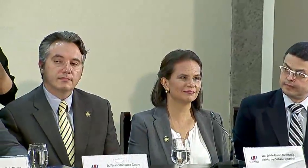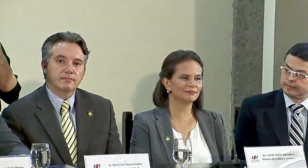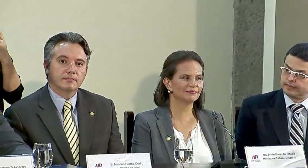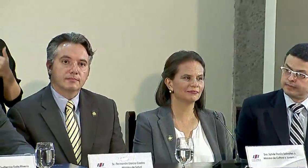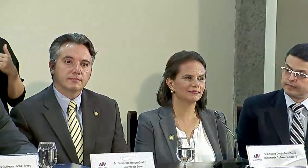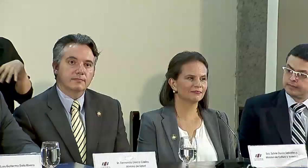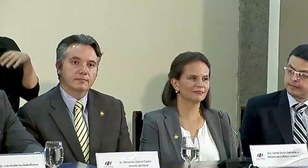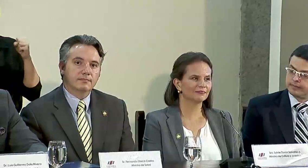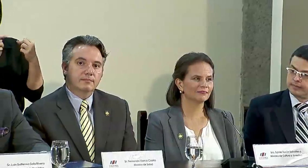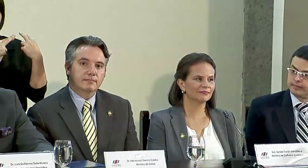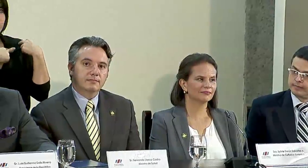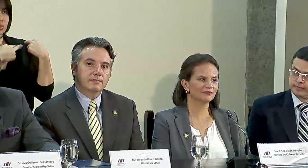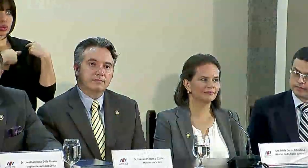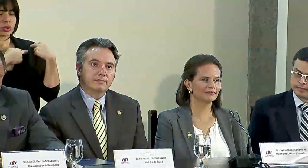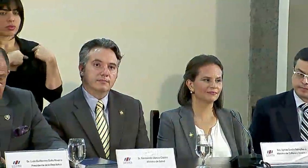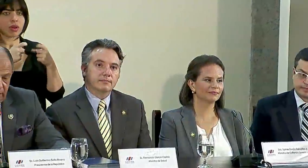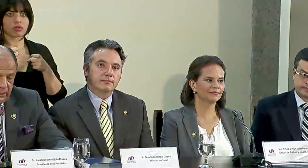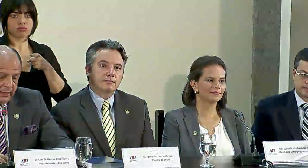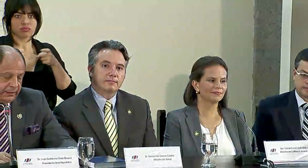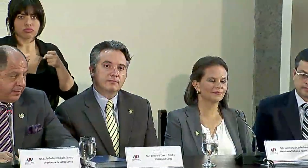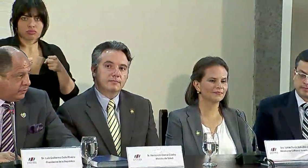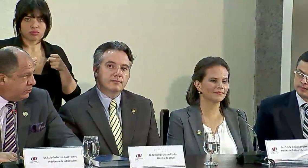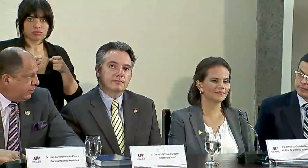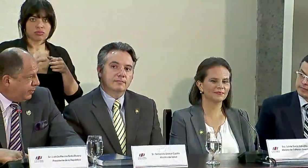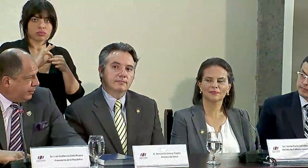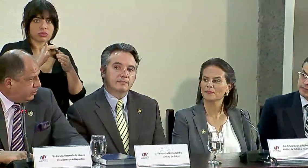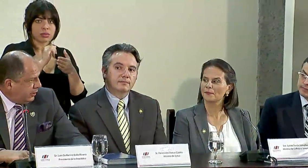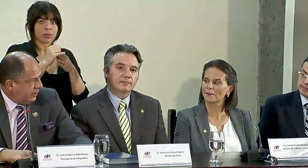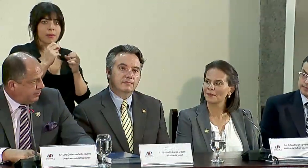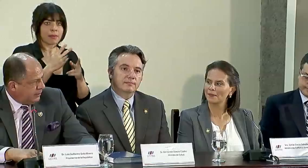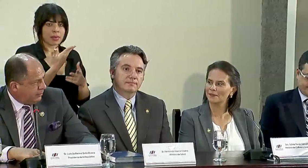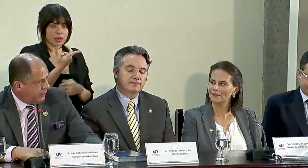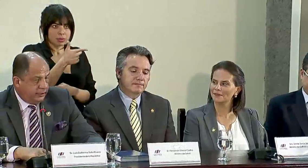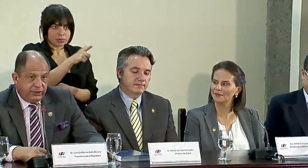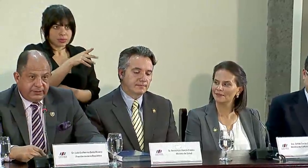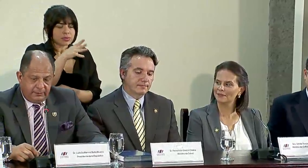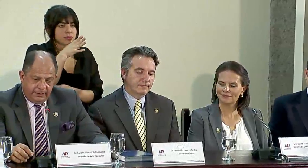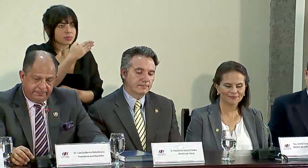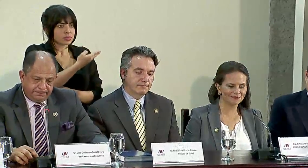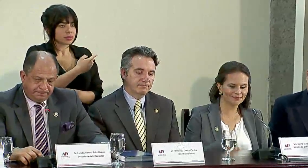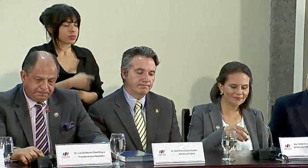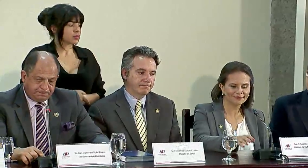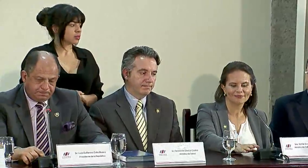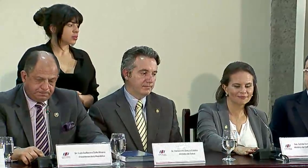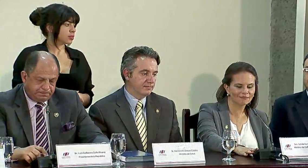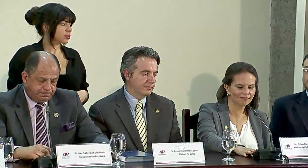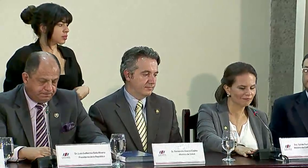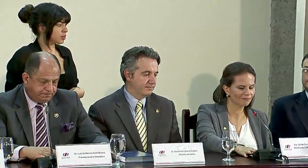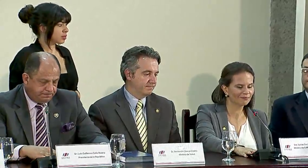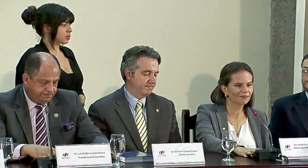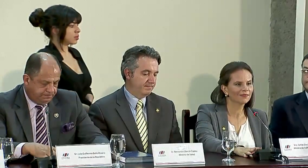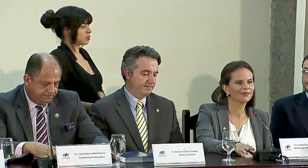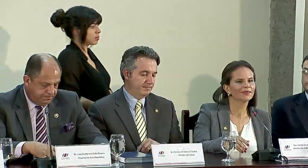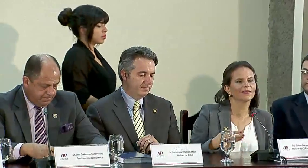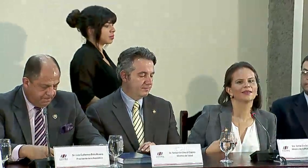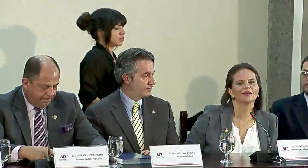ahora la responsabilidad de conducirlo. Y al respecto, me permito darle la palabra a doña Silvi.